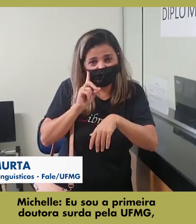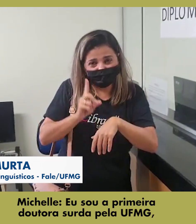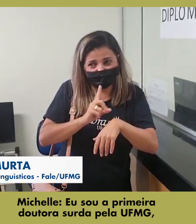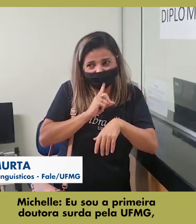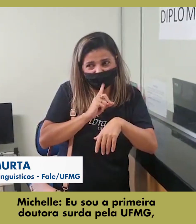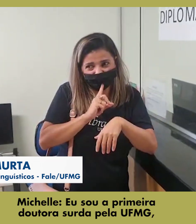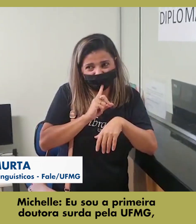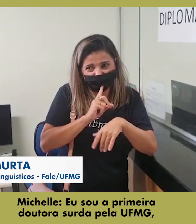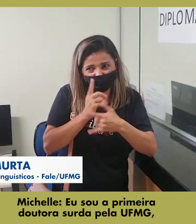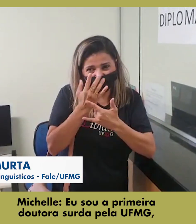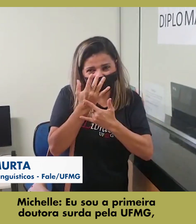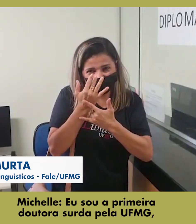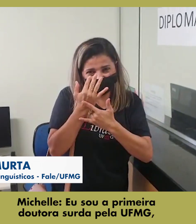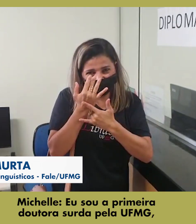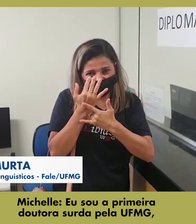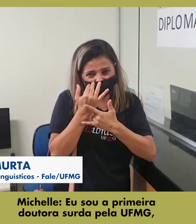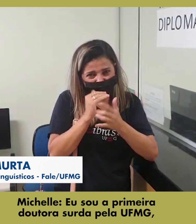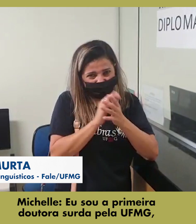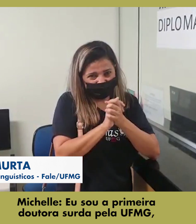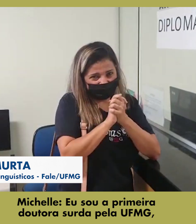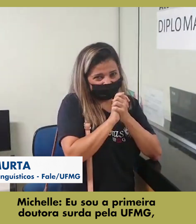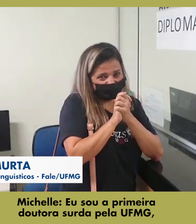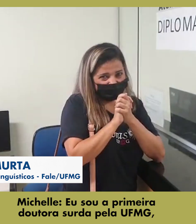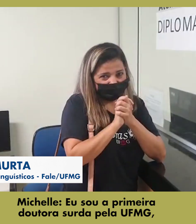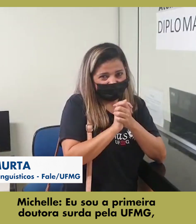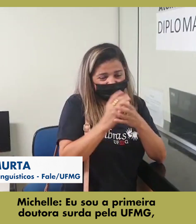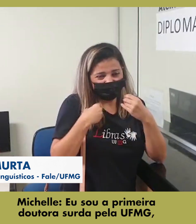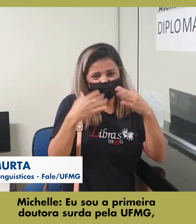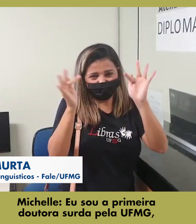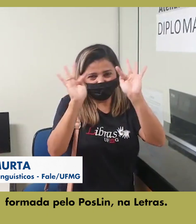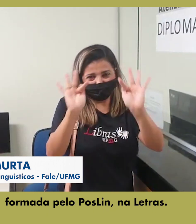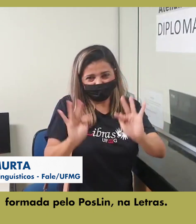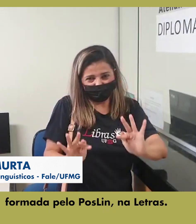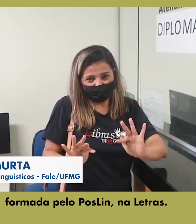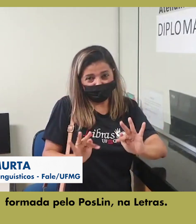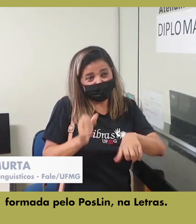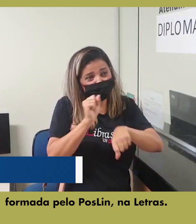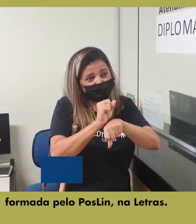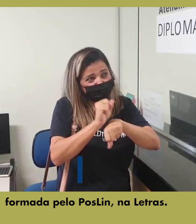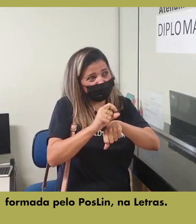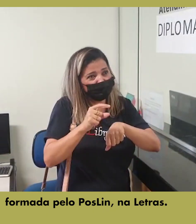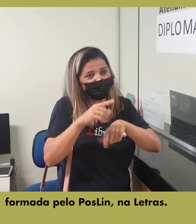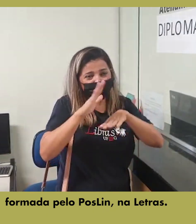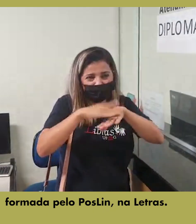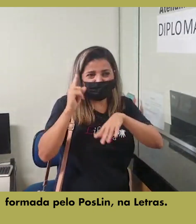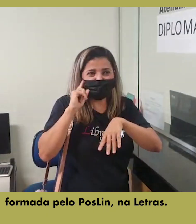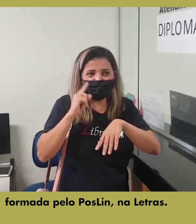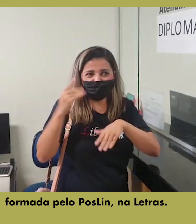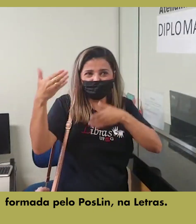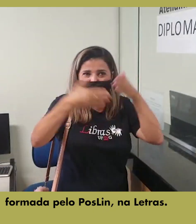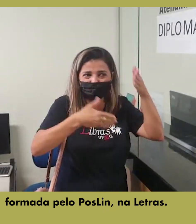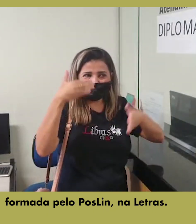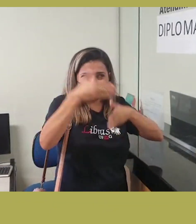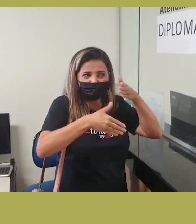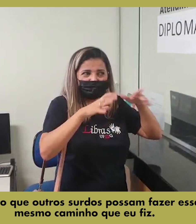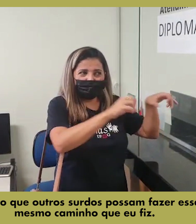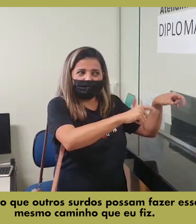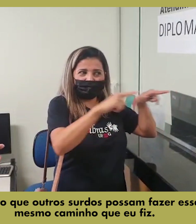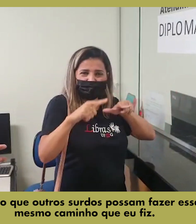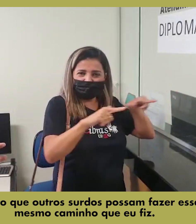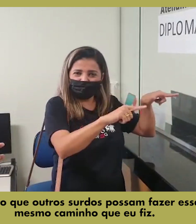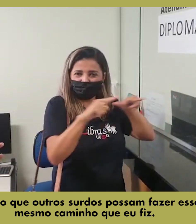A primeira doutora, né? Eu sou a primeira doutora surda da UFMG, formada pelo POSMED na Letras, né?